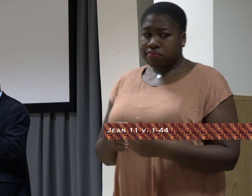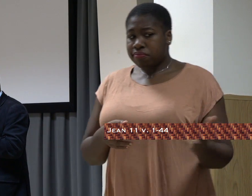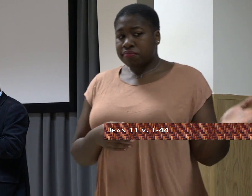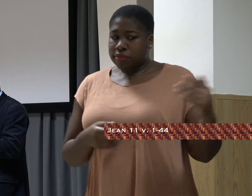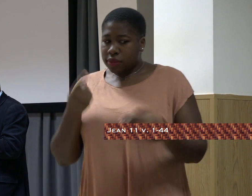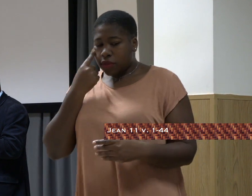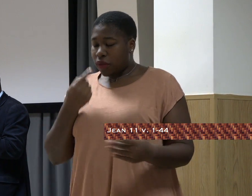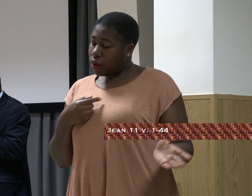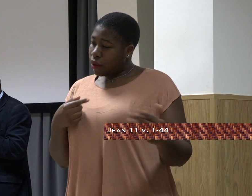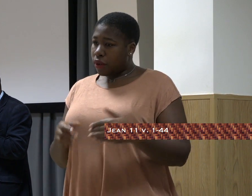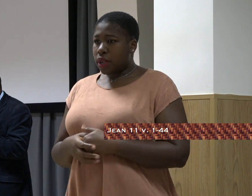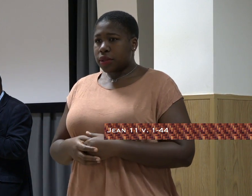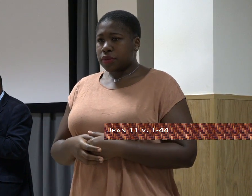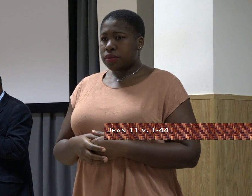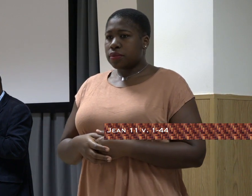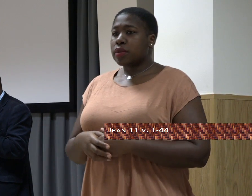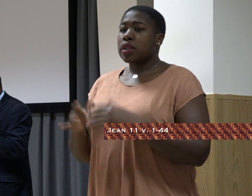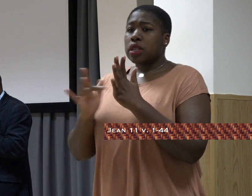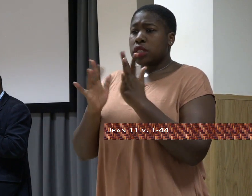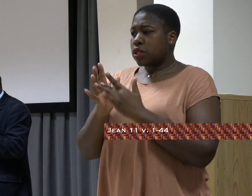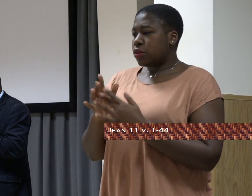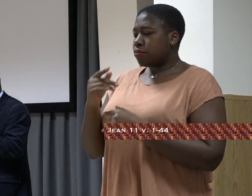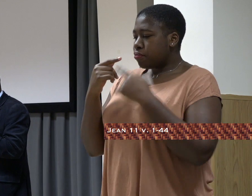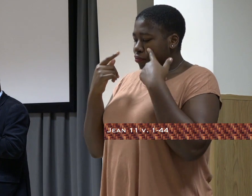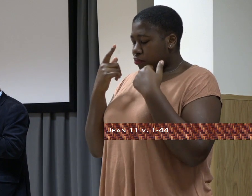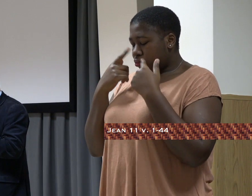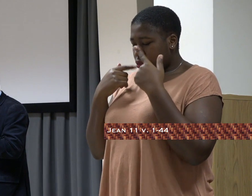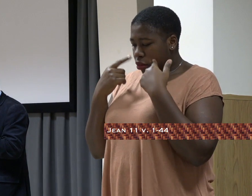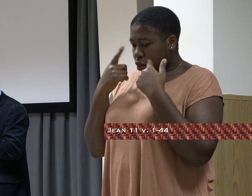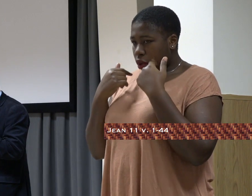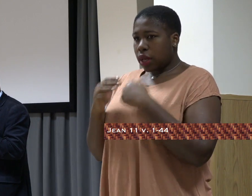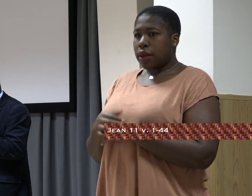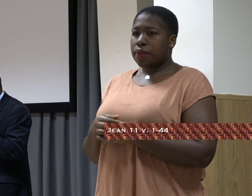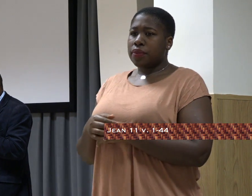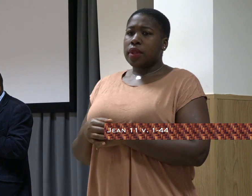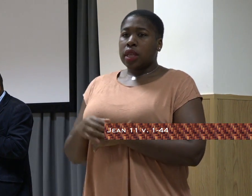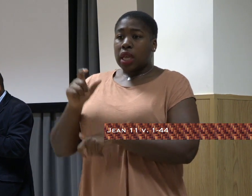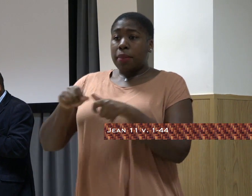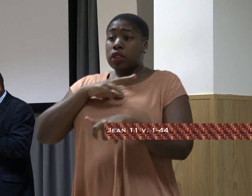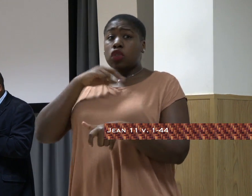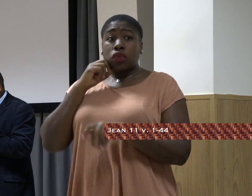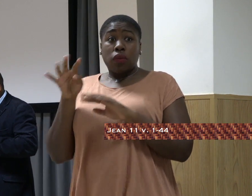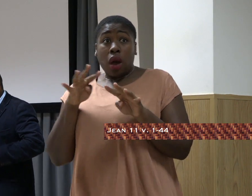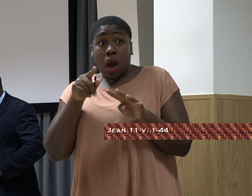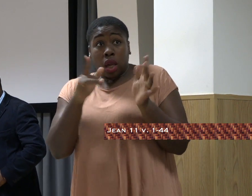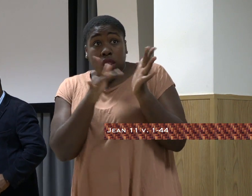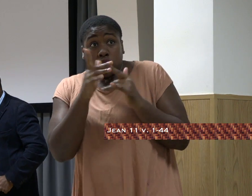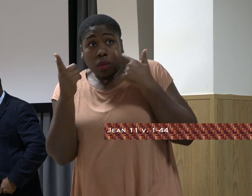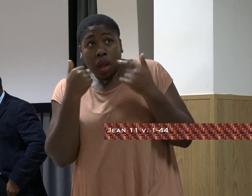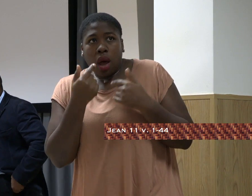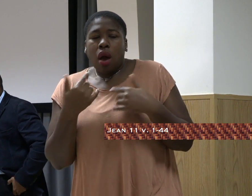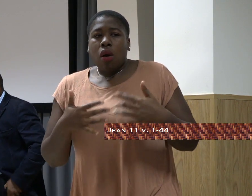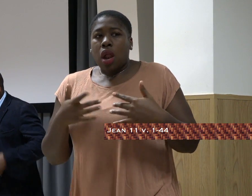vois. Jésus pleura. Sur quoi les Juifs dirent, voyez comme il aimait. Et quelques-uns d'entre eux